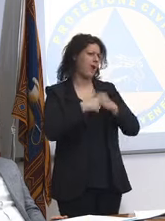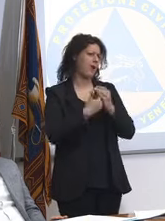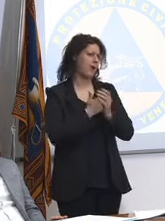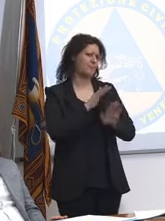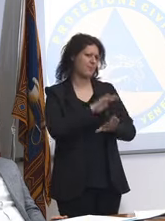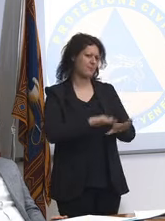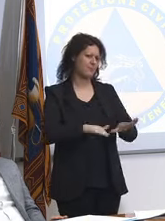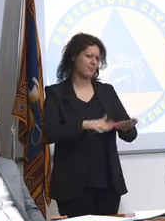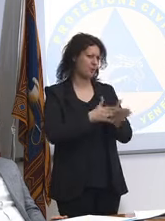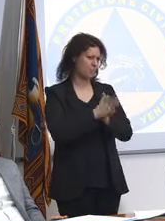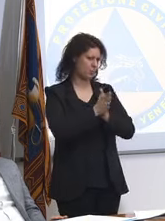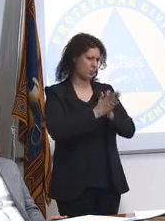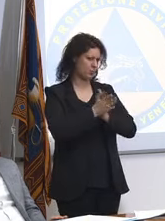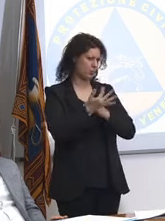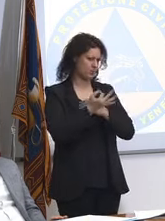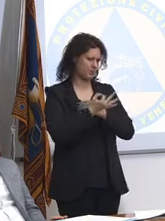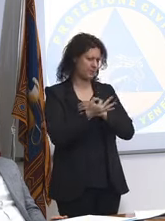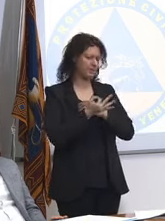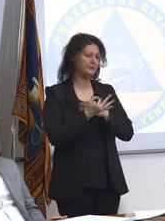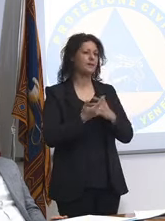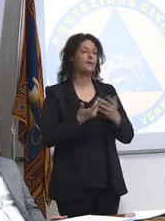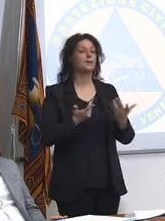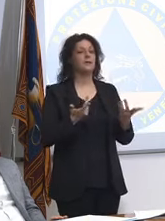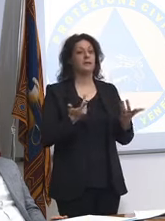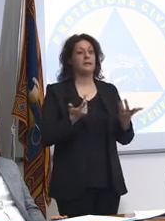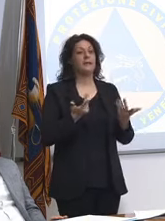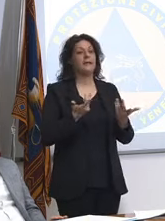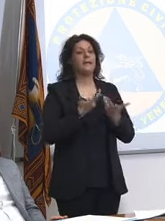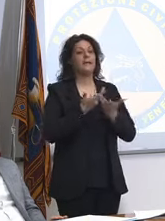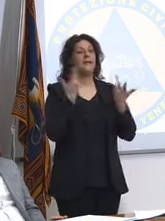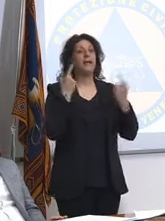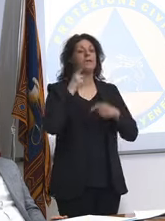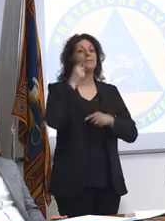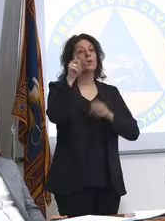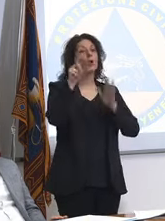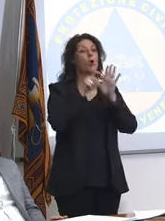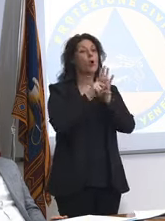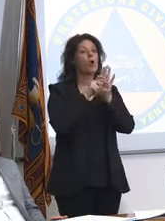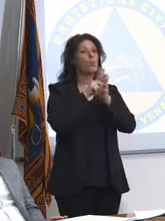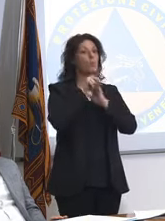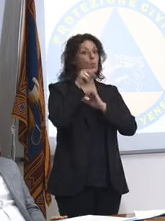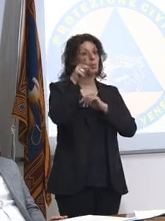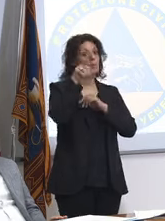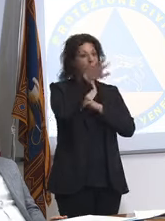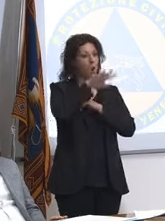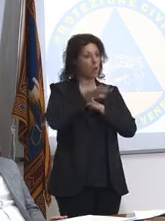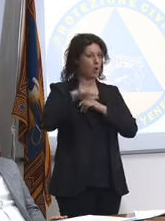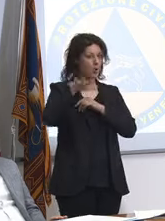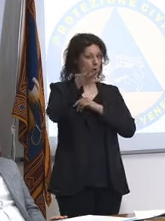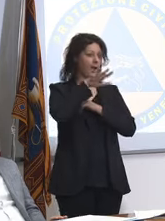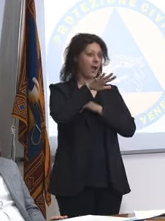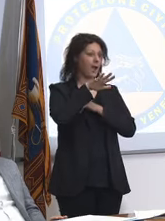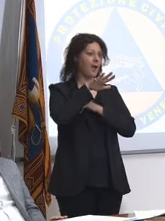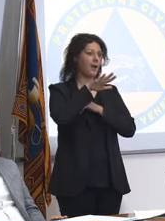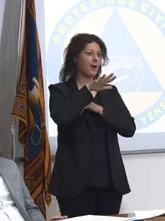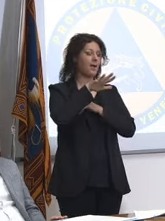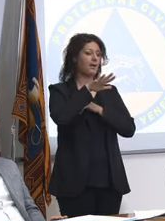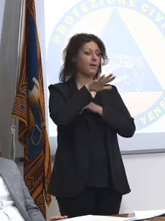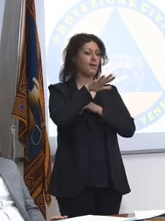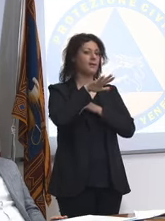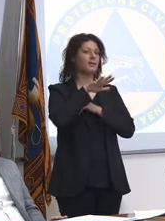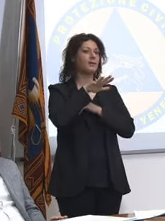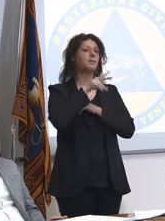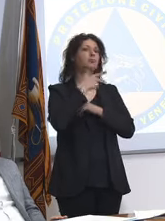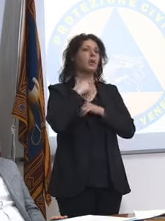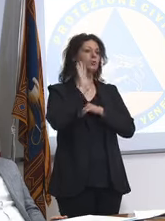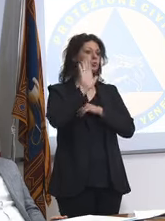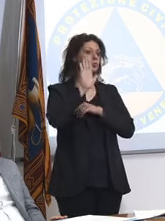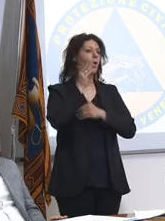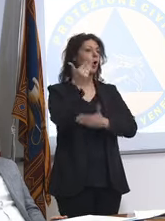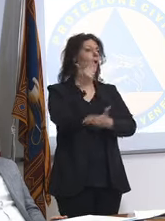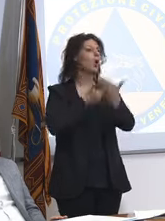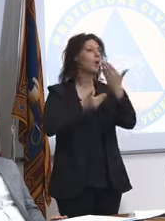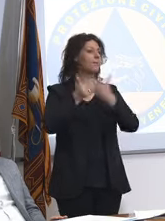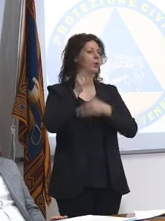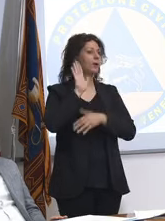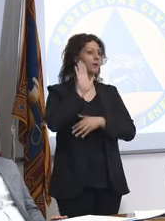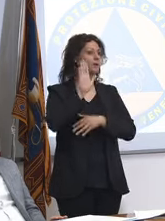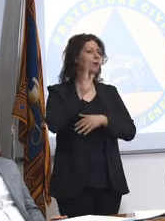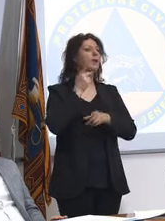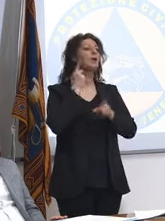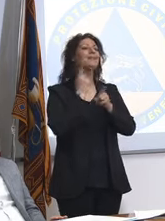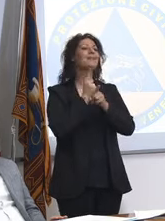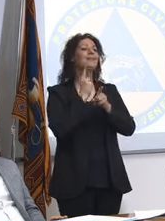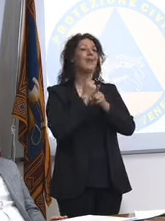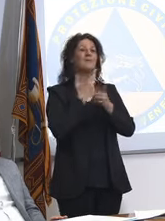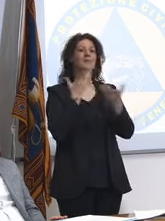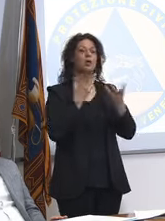che il comune, quindi l'autorità sanitaria locale tramite i propri collaboratori devono mantenere queste